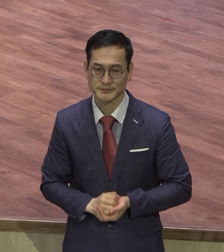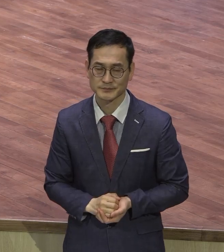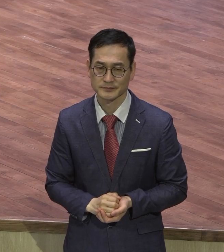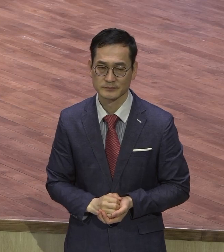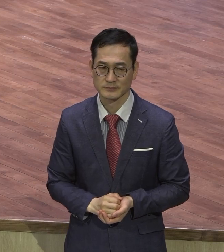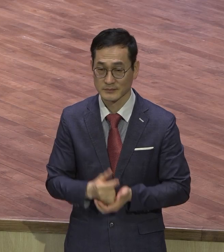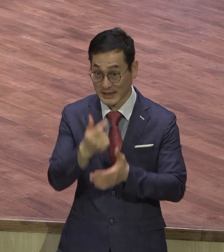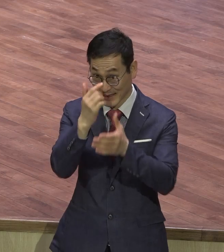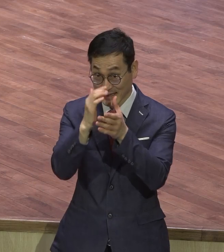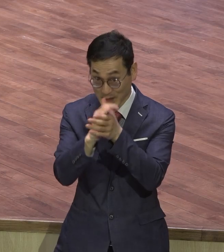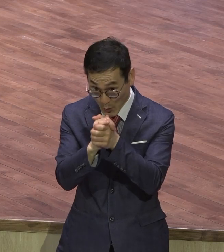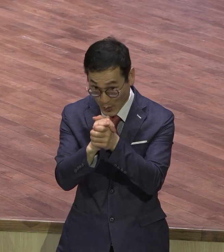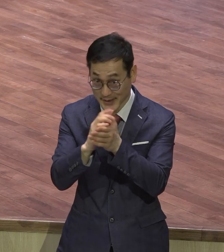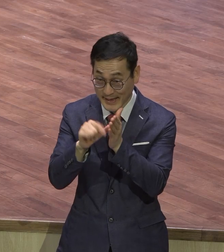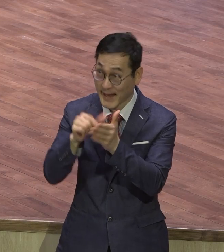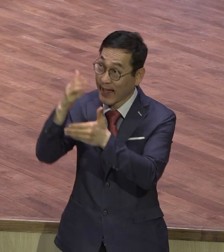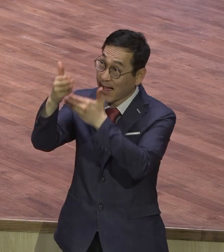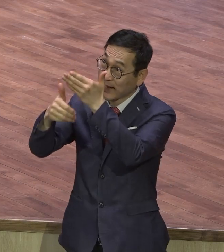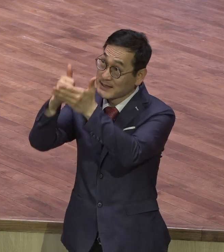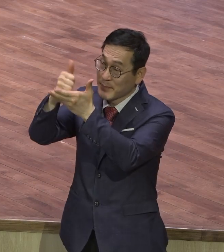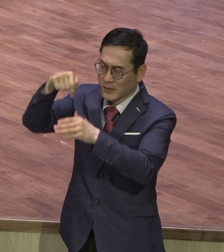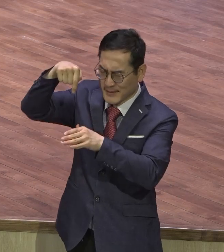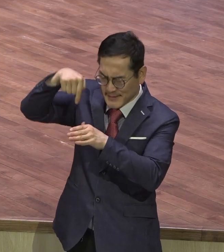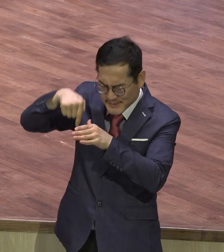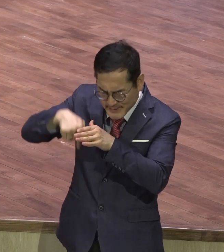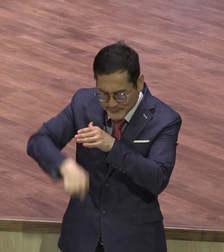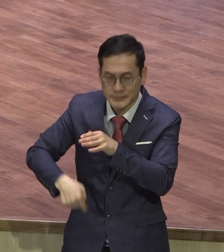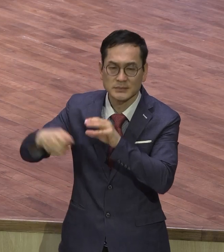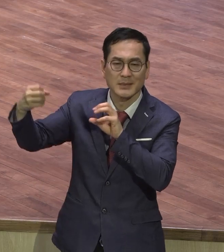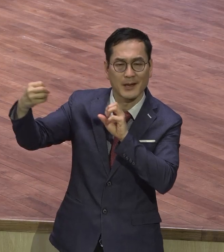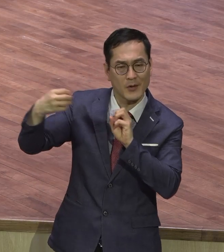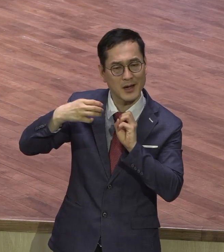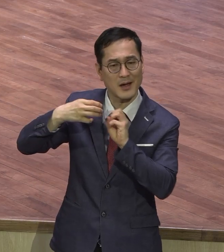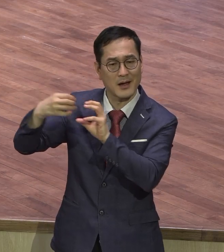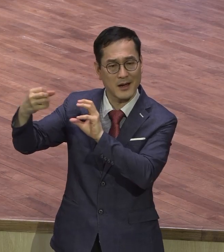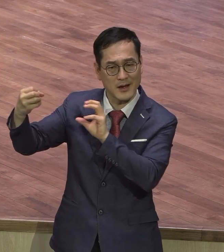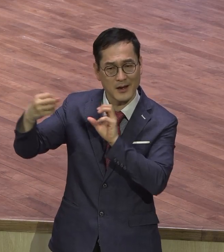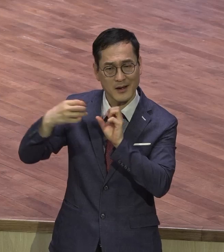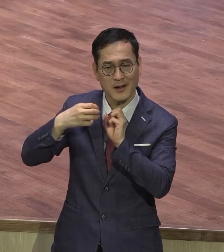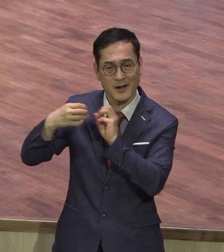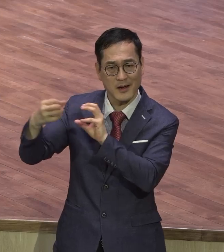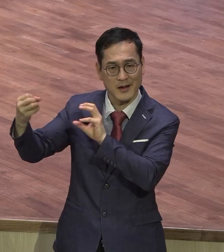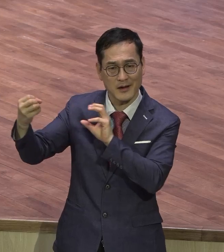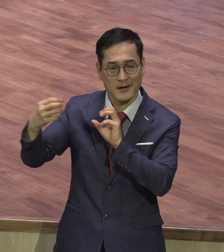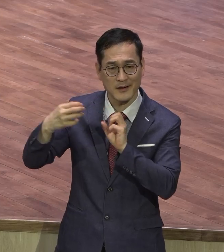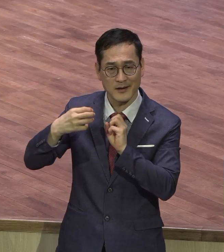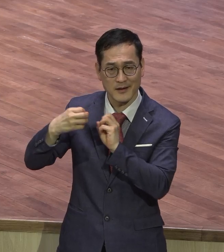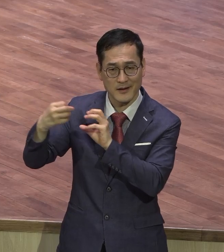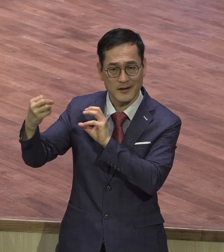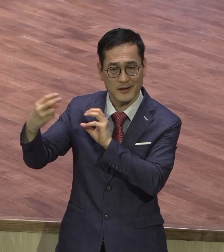기도는 한마디로 해도 하나님과 관계 있는 생명 있는 대화.